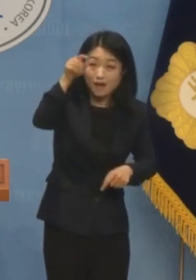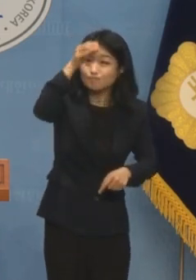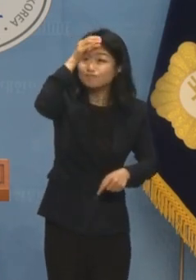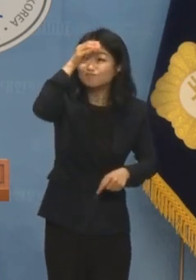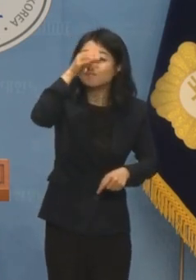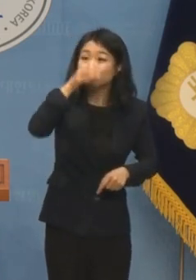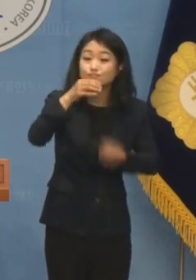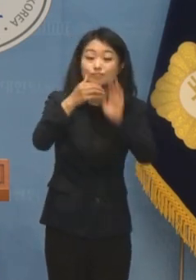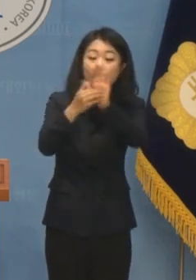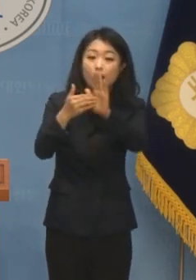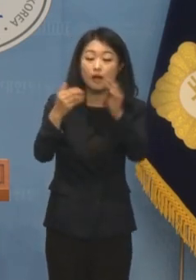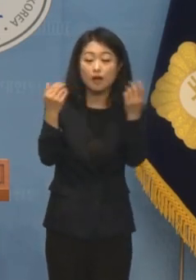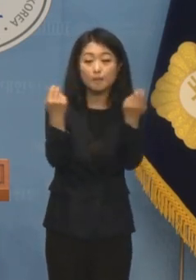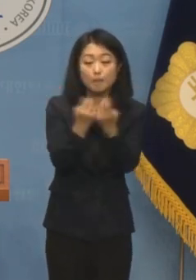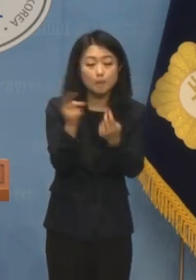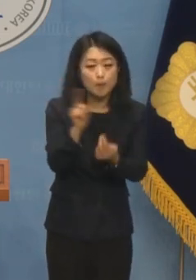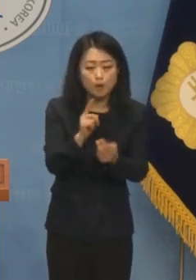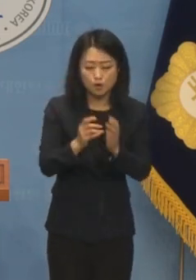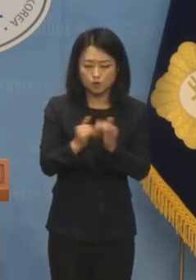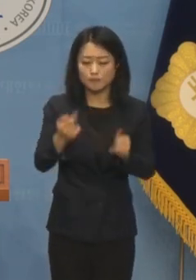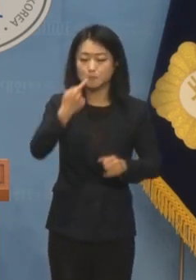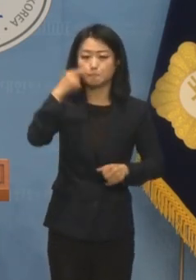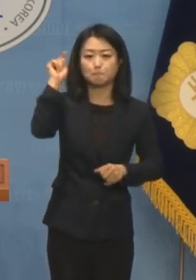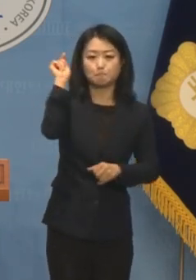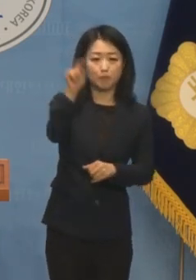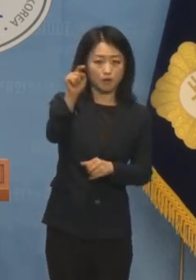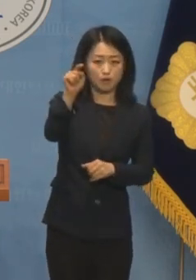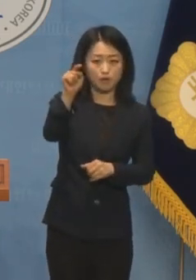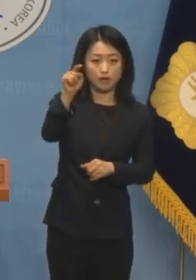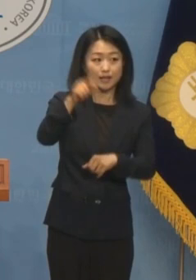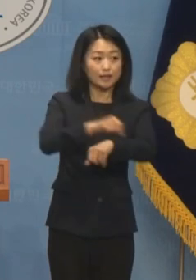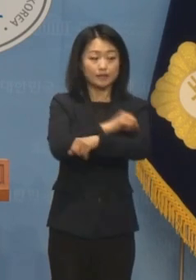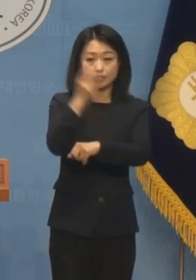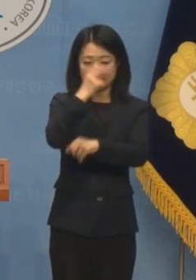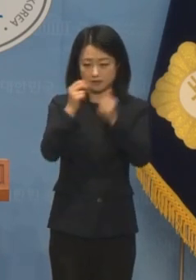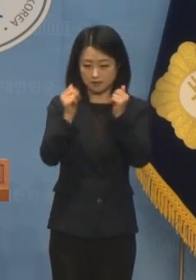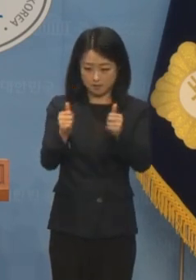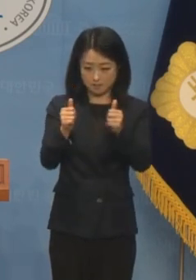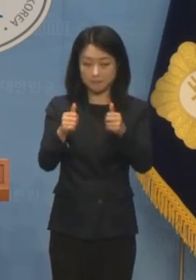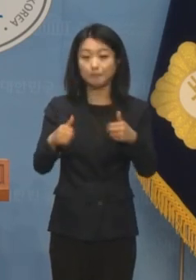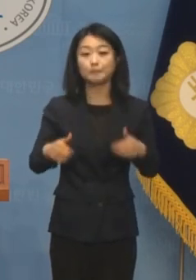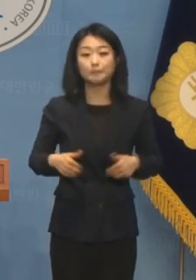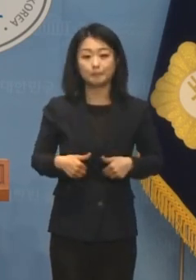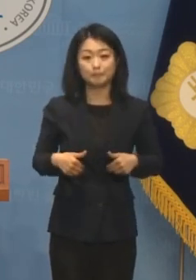행보를 막는 방법은 국민의 명령이 담긴 특검뿐입니다.